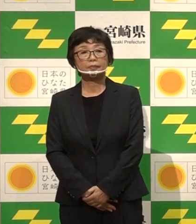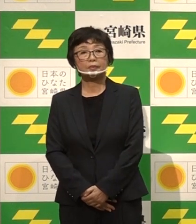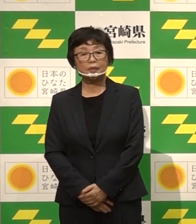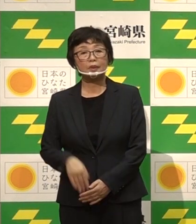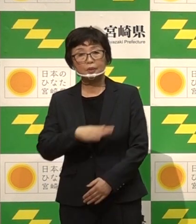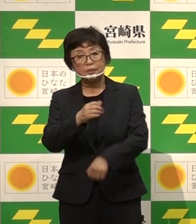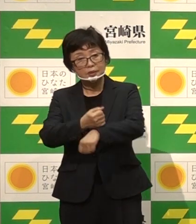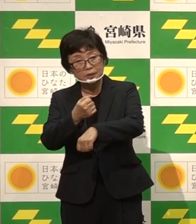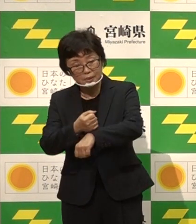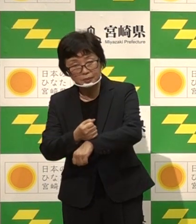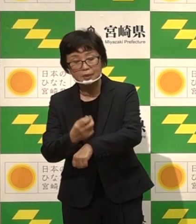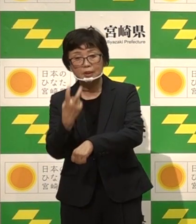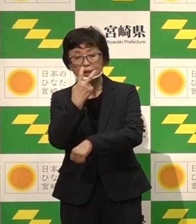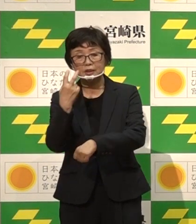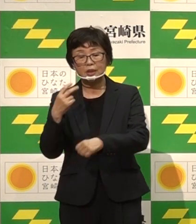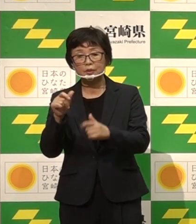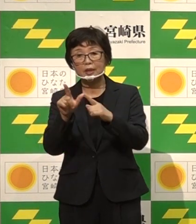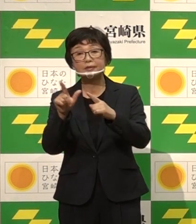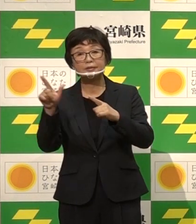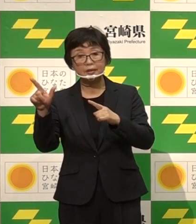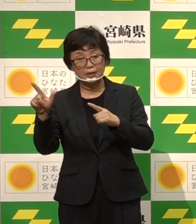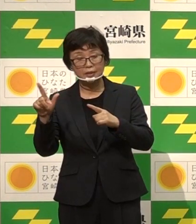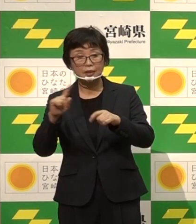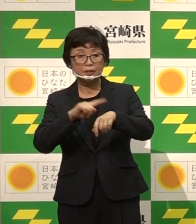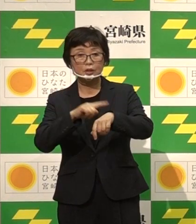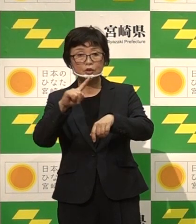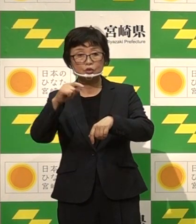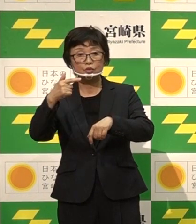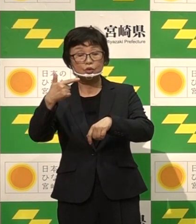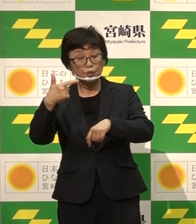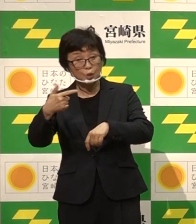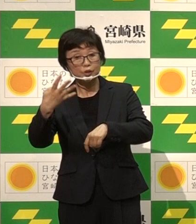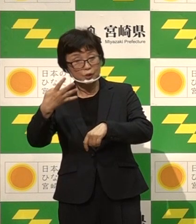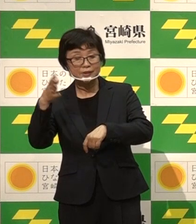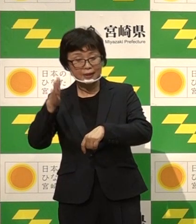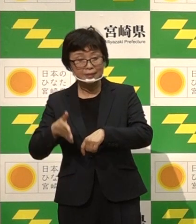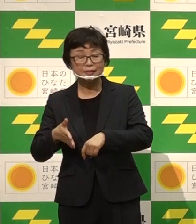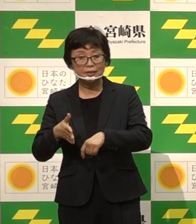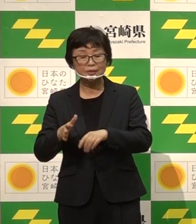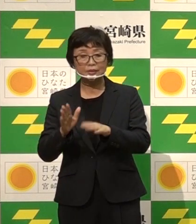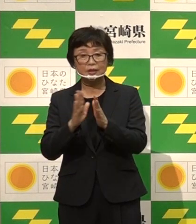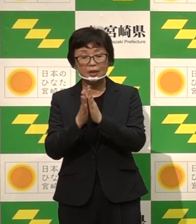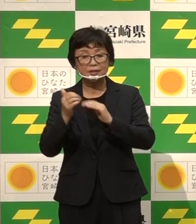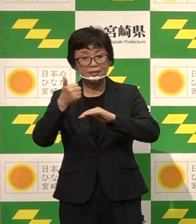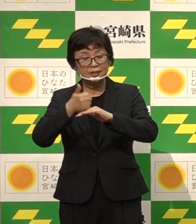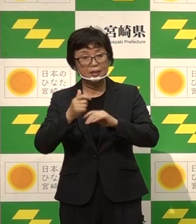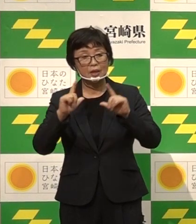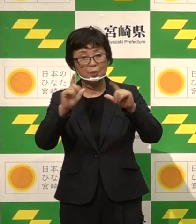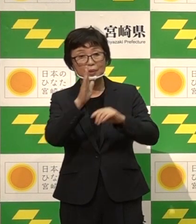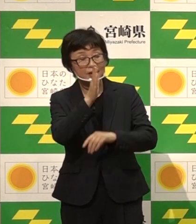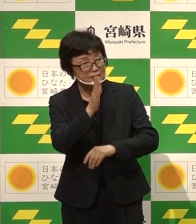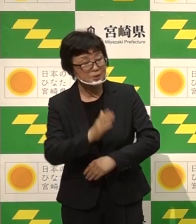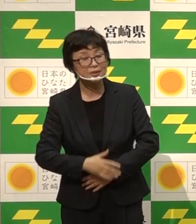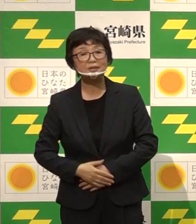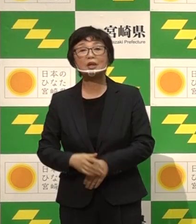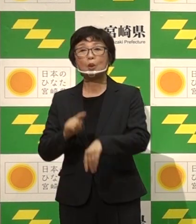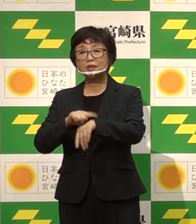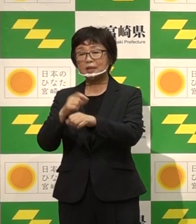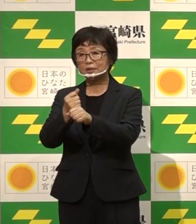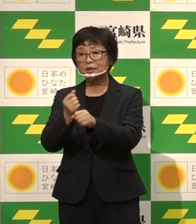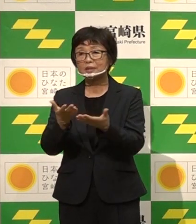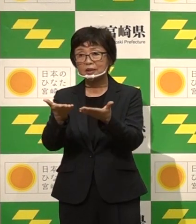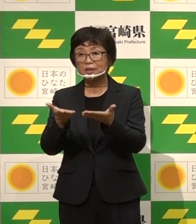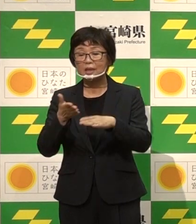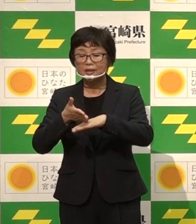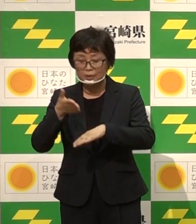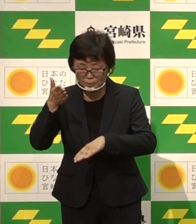お疲れ様です。管理者の NHK です。16時半になりましたので、では次から発表事項の説明をよろしくお願いします。 はい、お時間をいただきましてありが